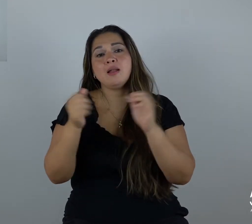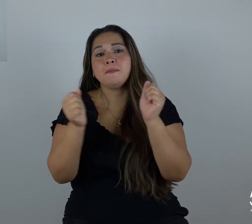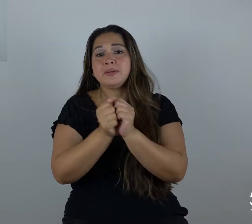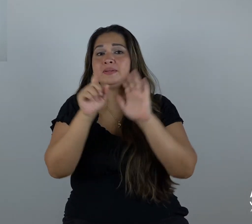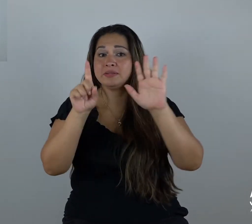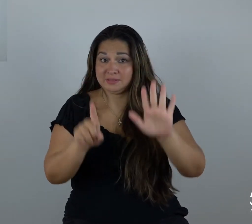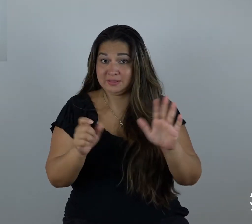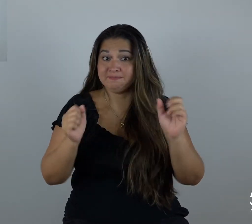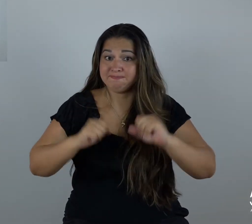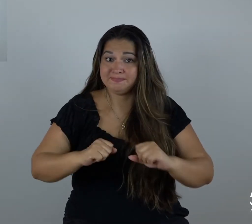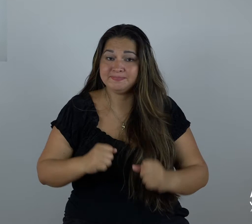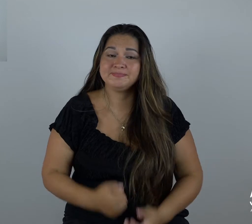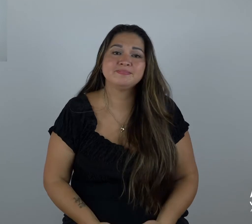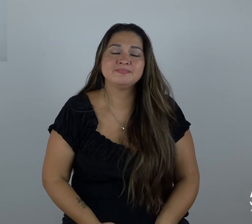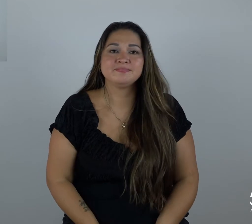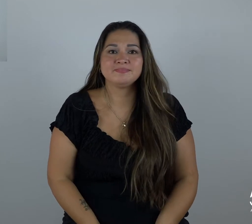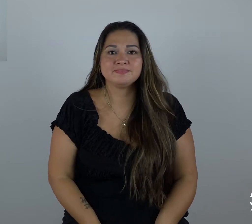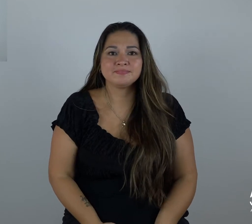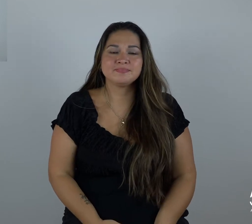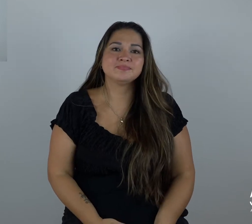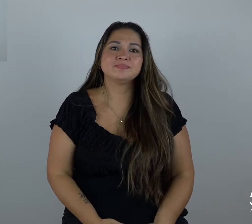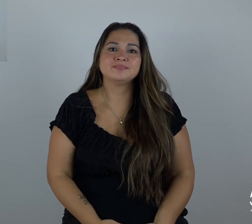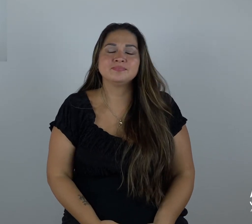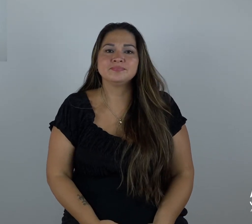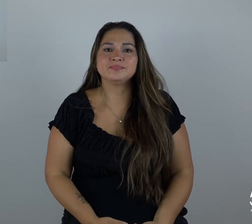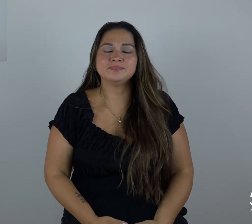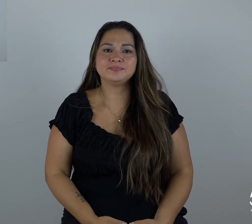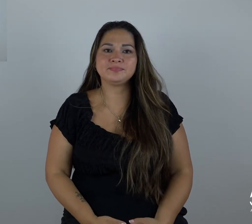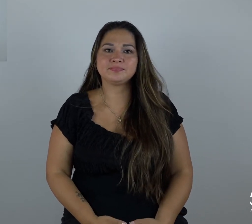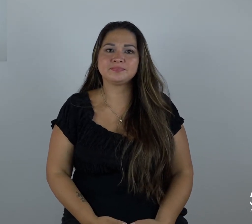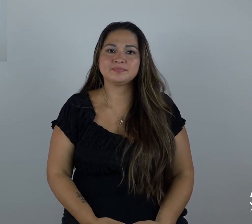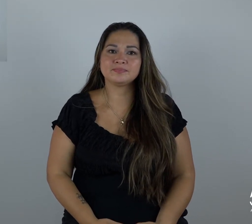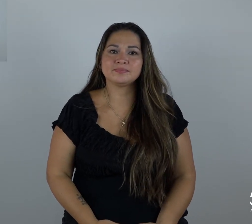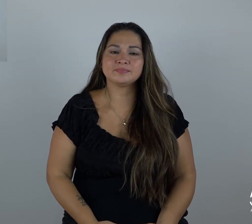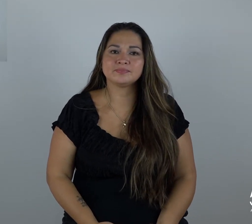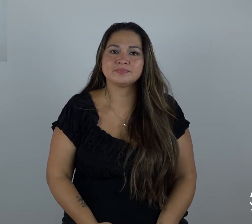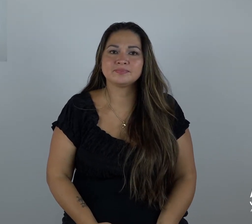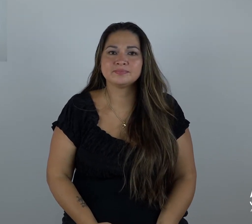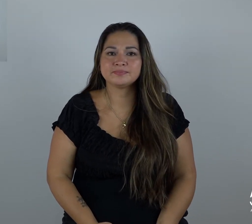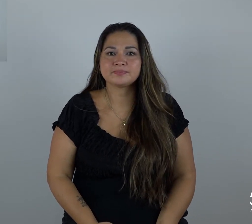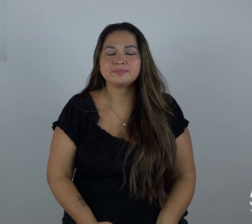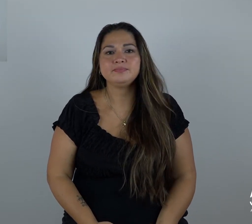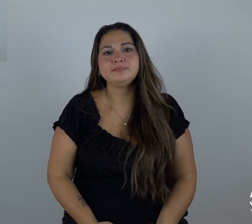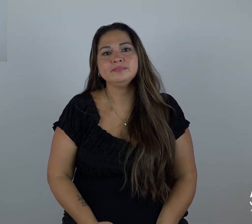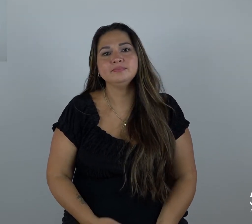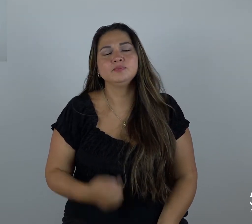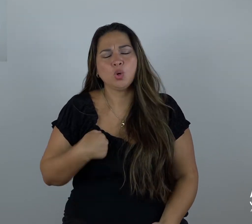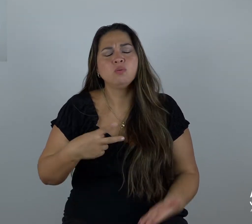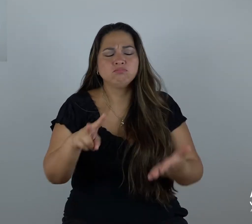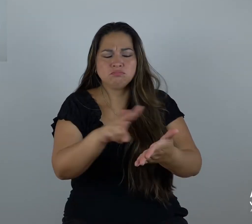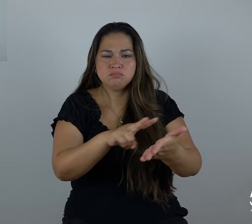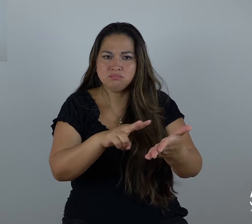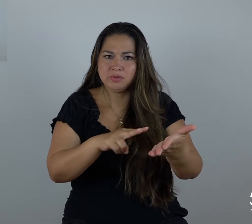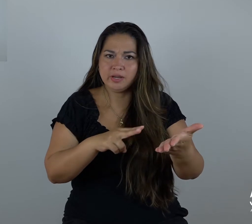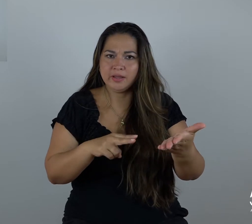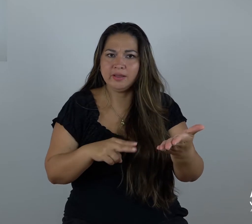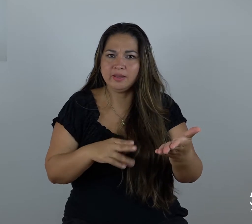al 26. Permitirme que lo pueda leer para encontrar en ese texto de Primera de Corintios como